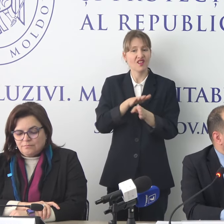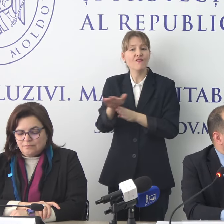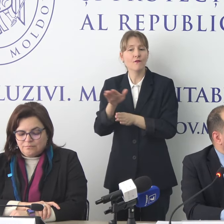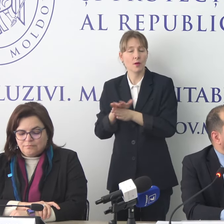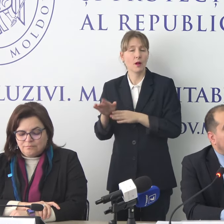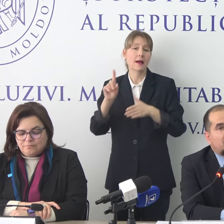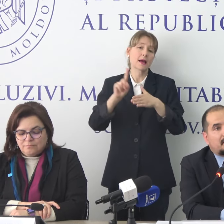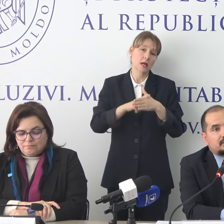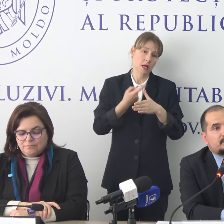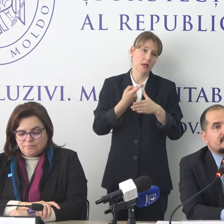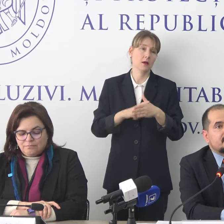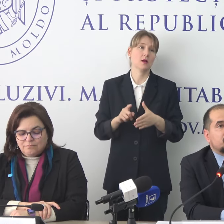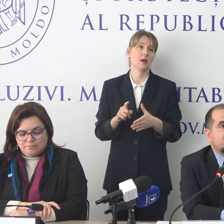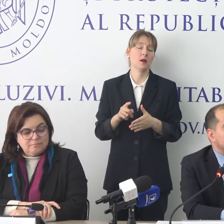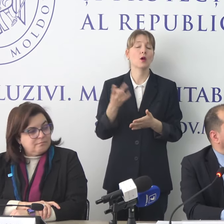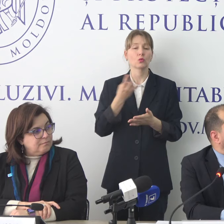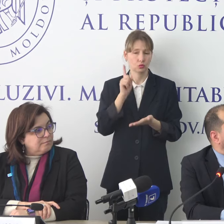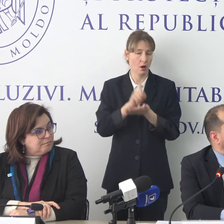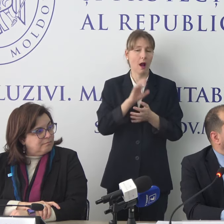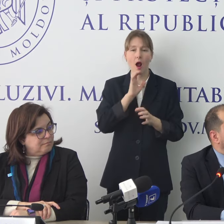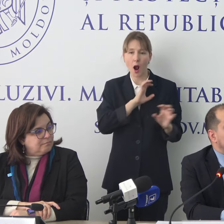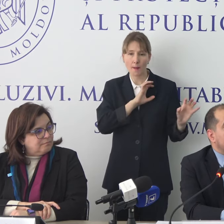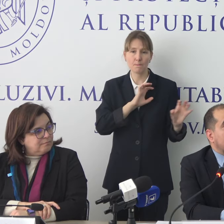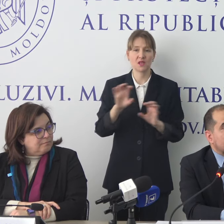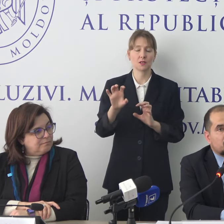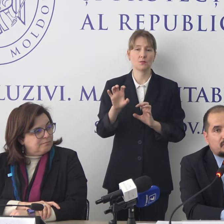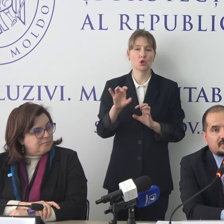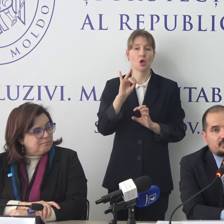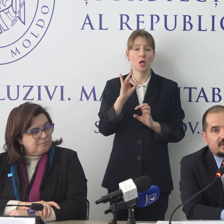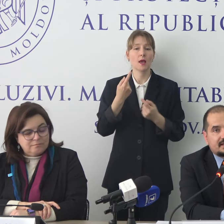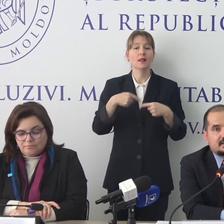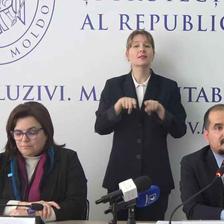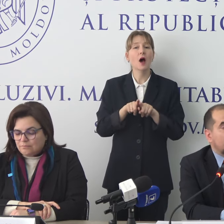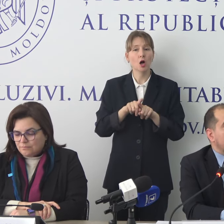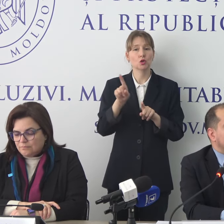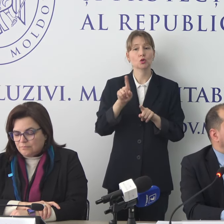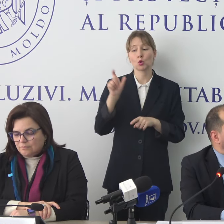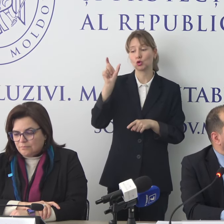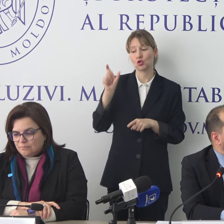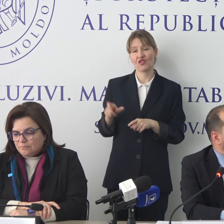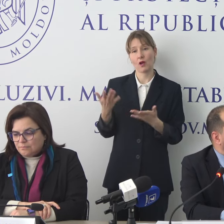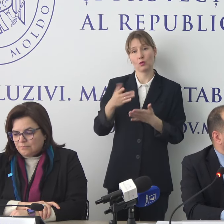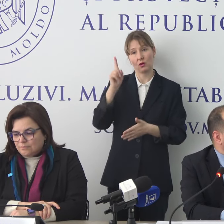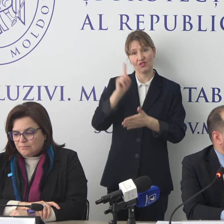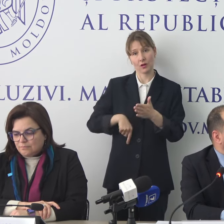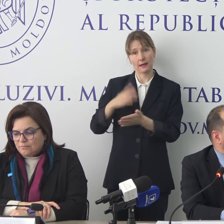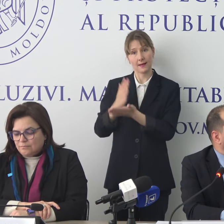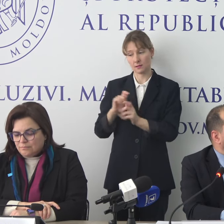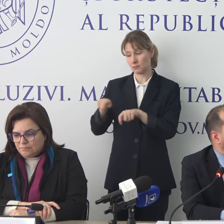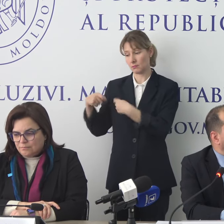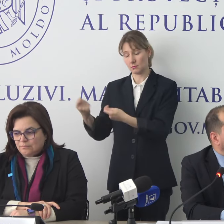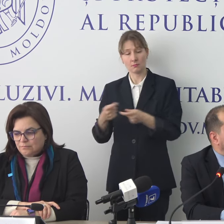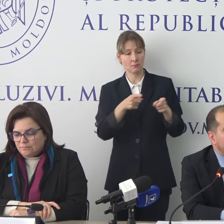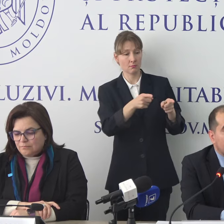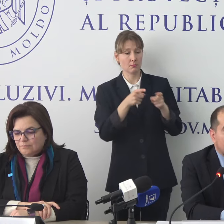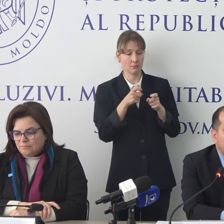exemplu, trebuie să ne asigurăm că custodia, care este o formă de protecție pentru copiii care, a